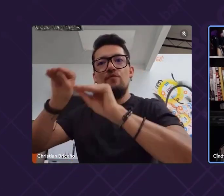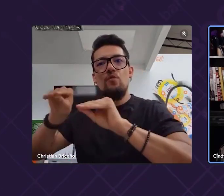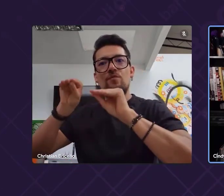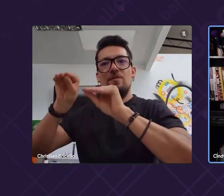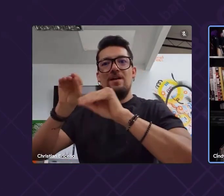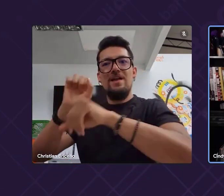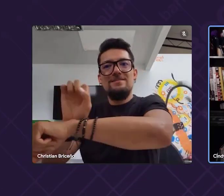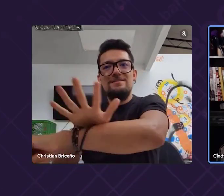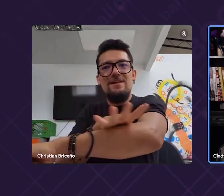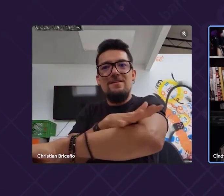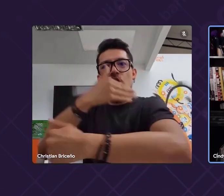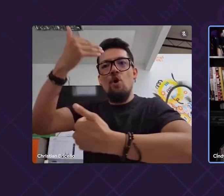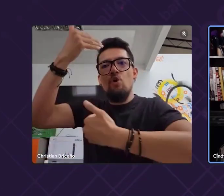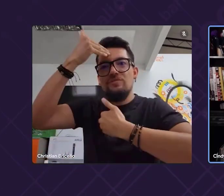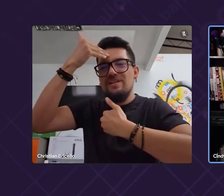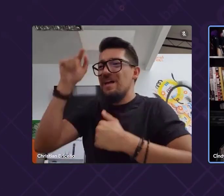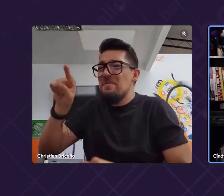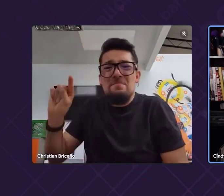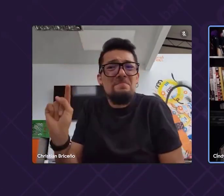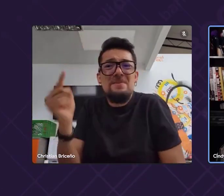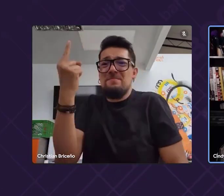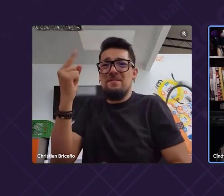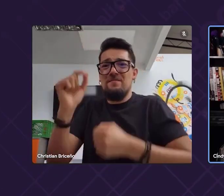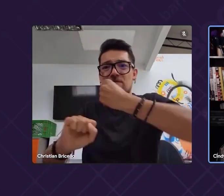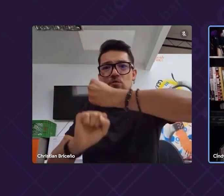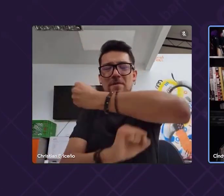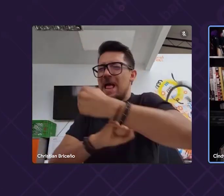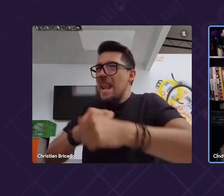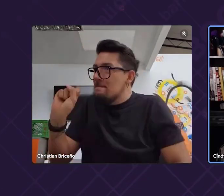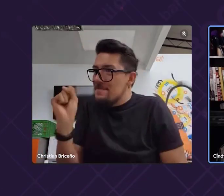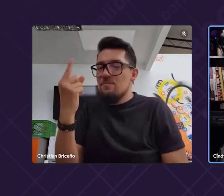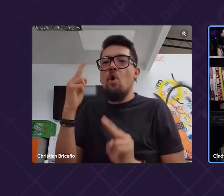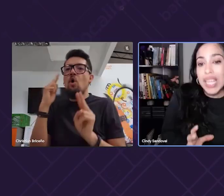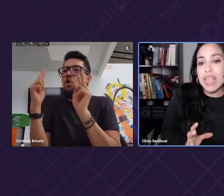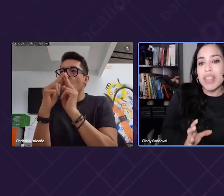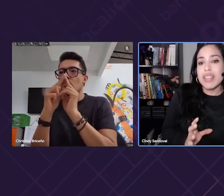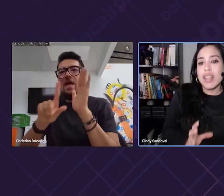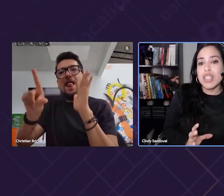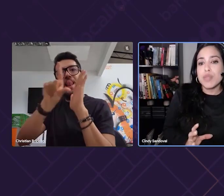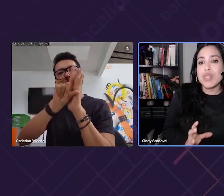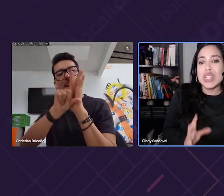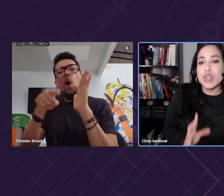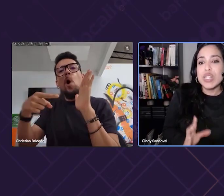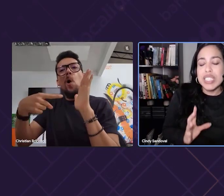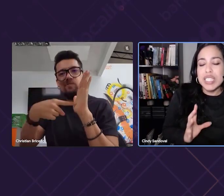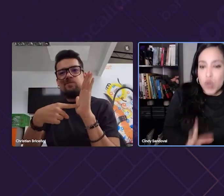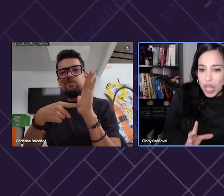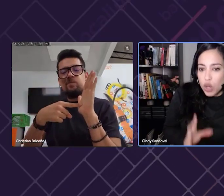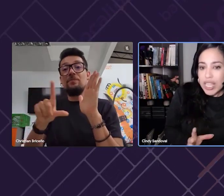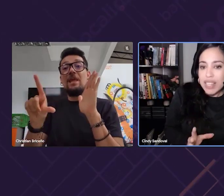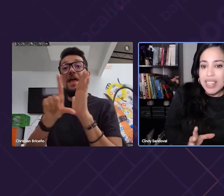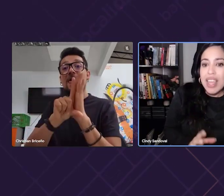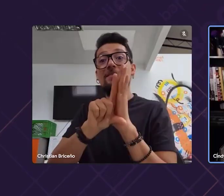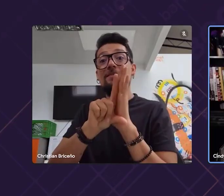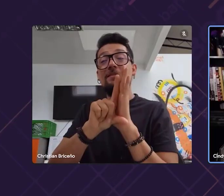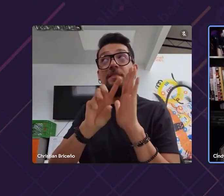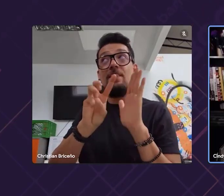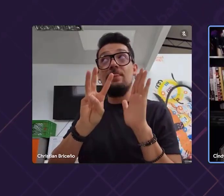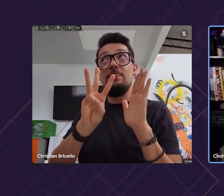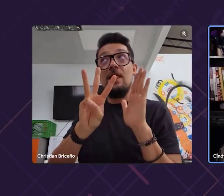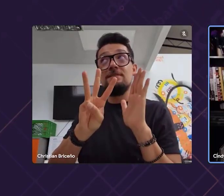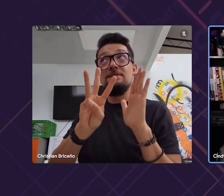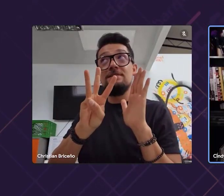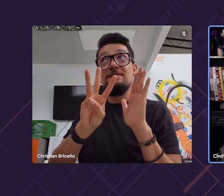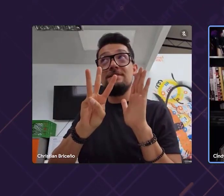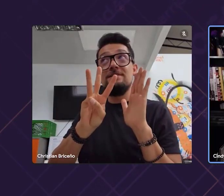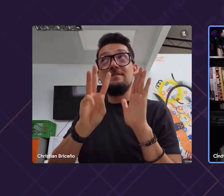comunidad sorda. También la parte de concientización es muy importante. Lo primero que deben de hacer las personas oyentes